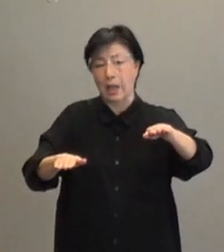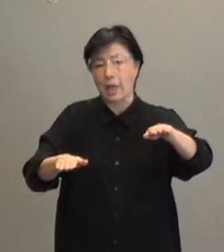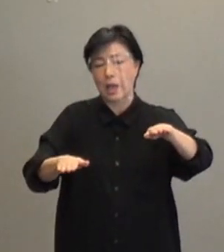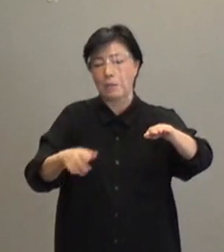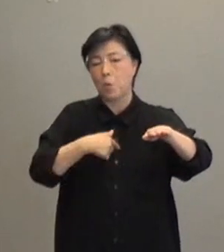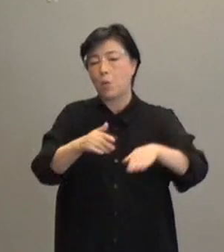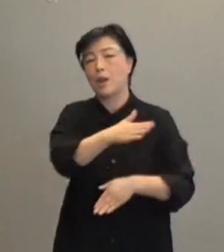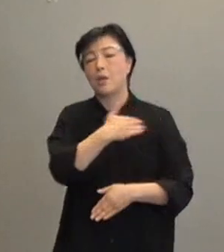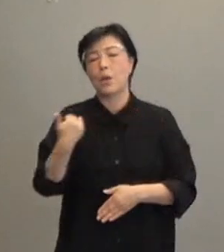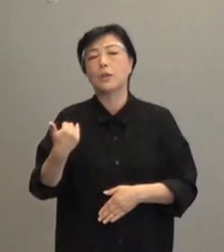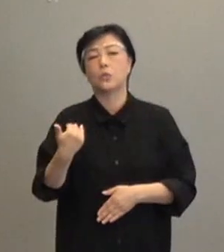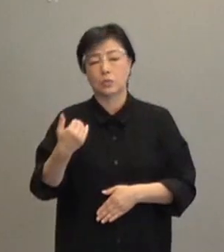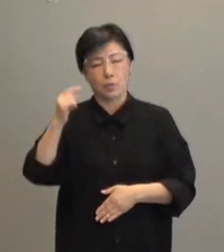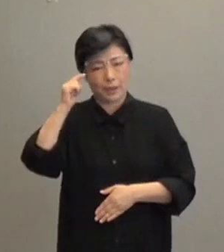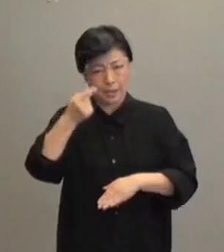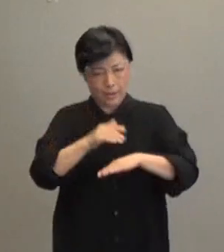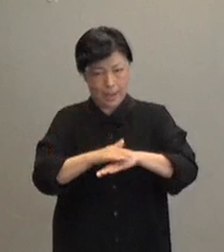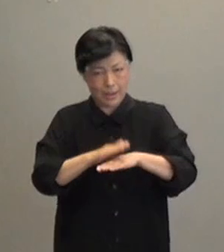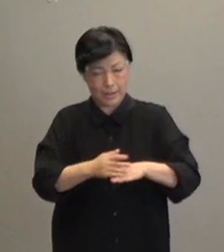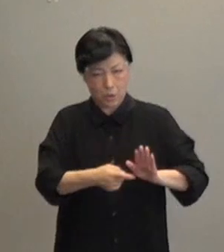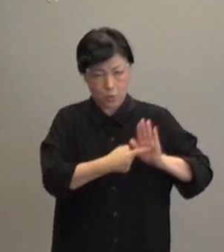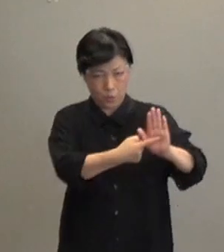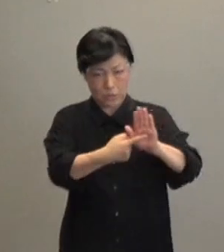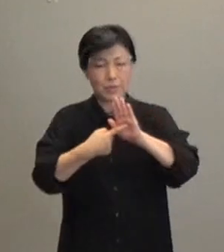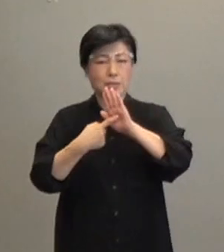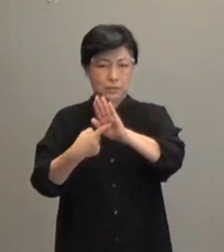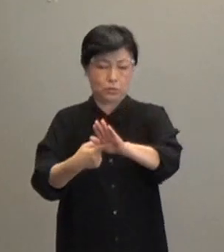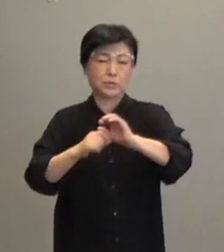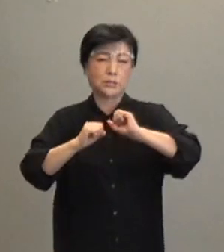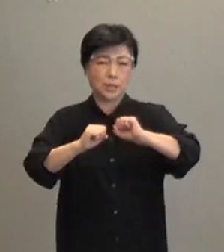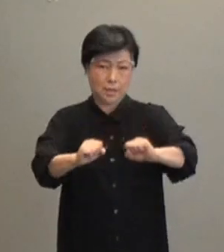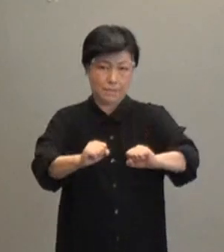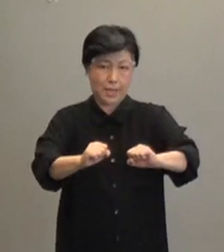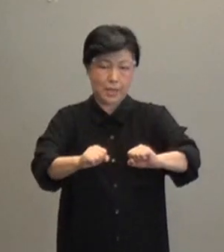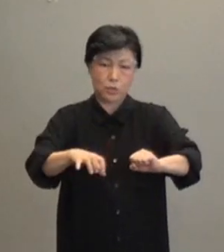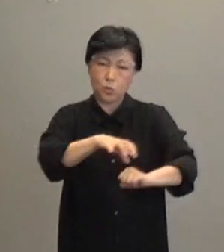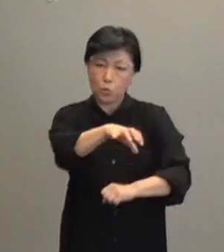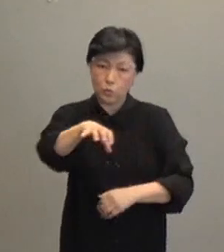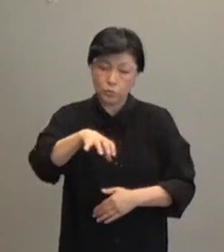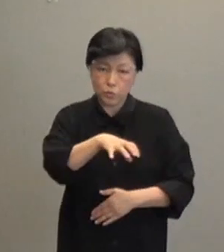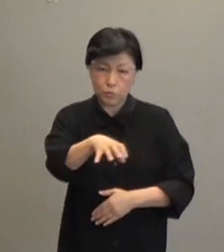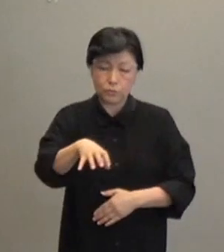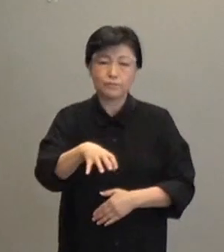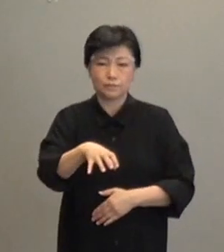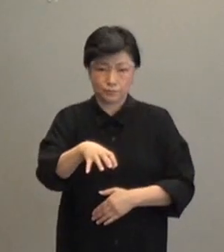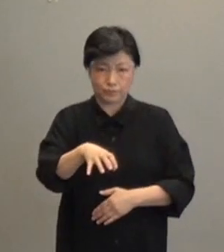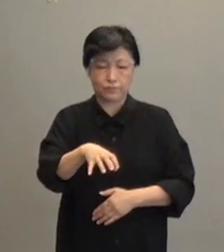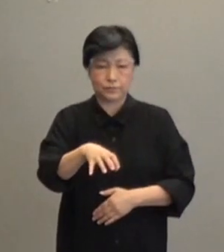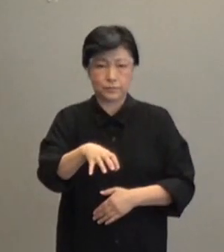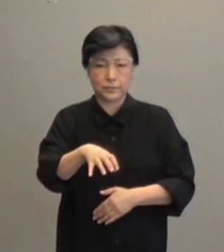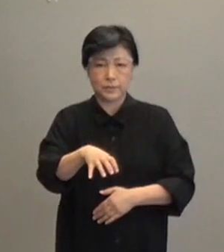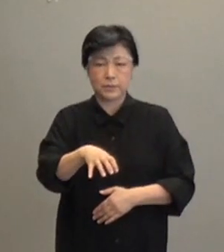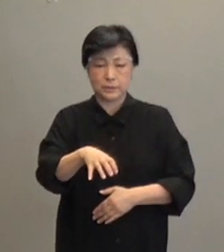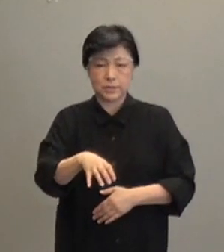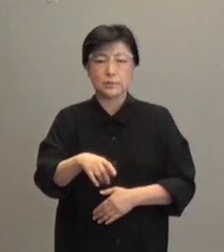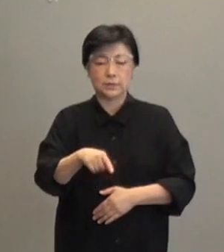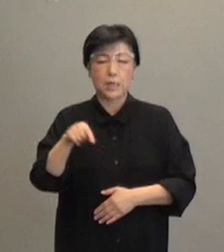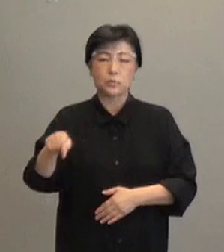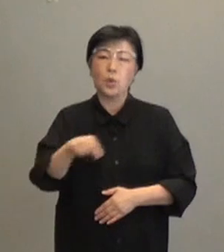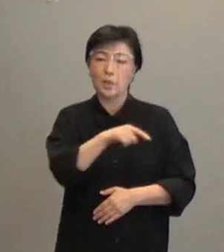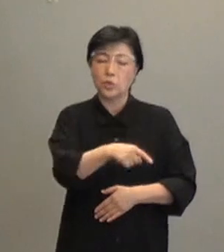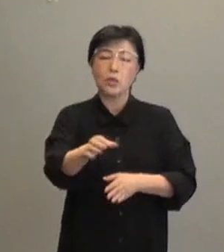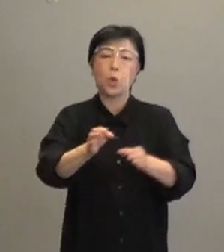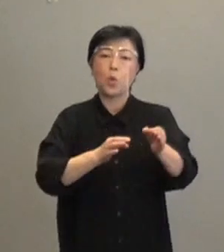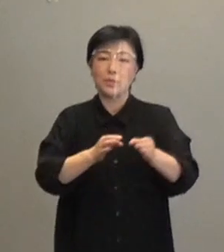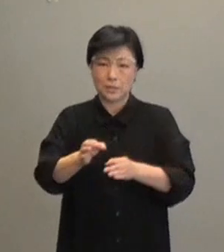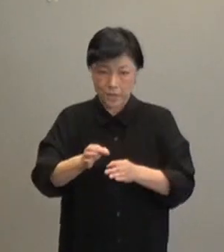我々として、考え方をお示しをしておりますので、そうした部分においても確認店や認証店にですね、